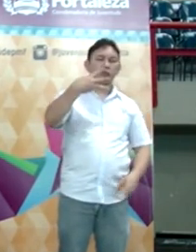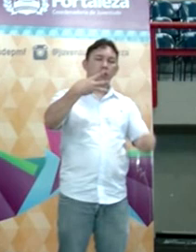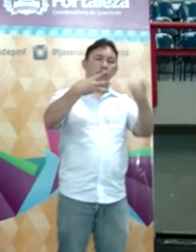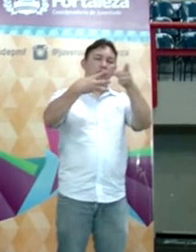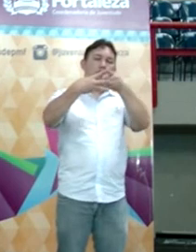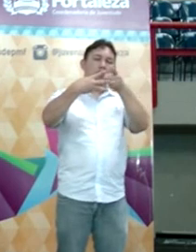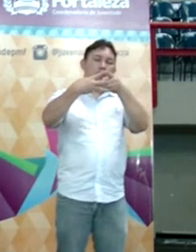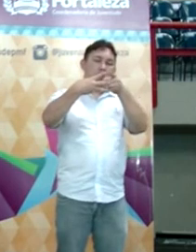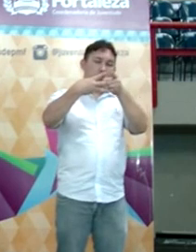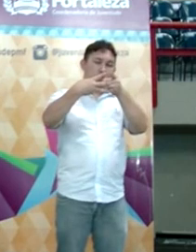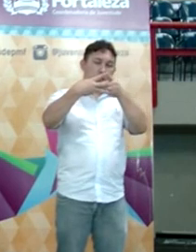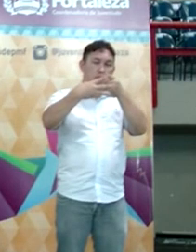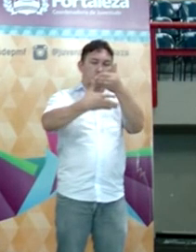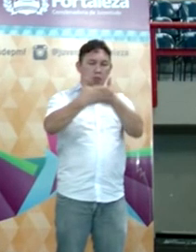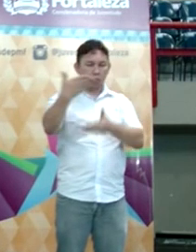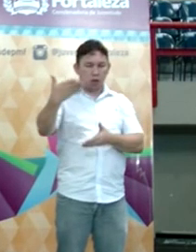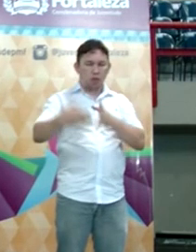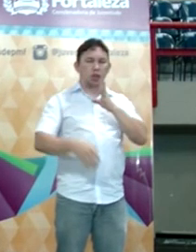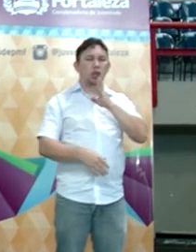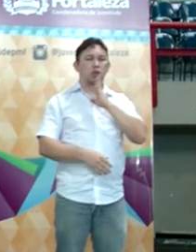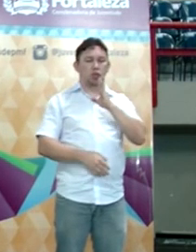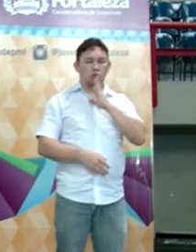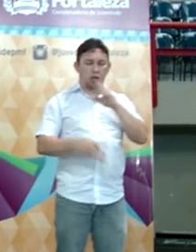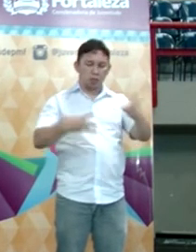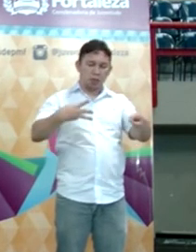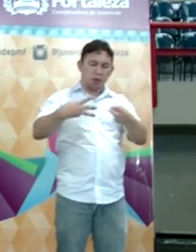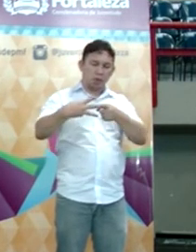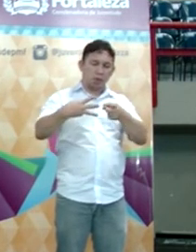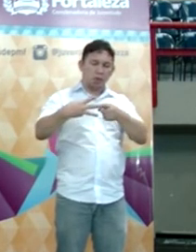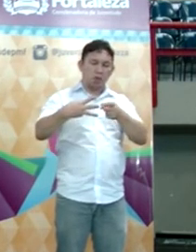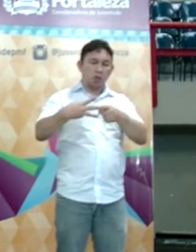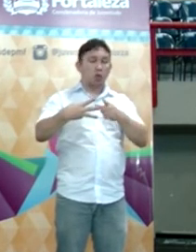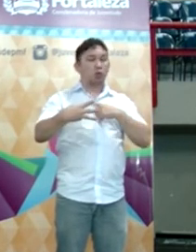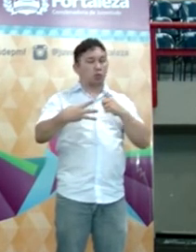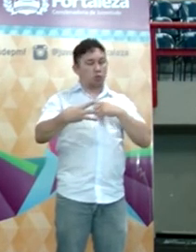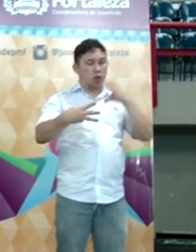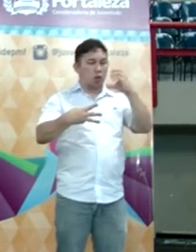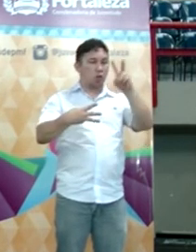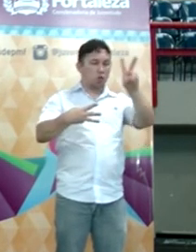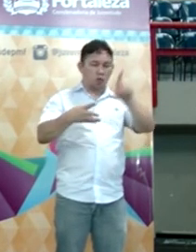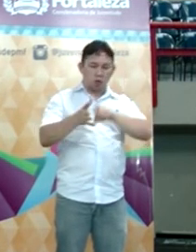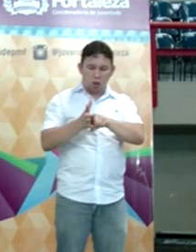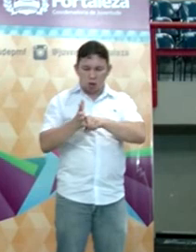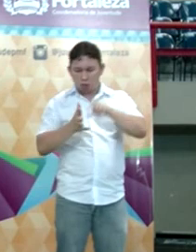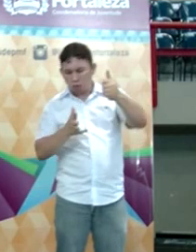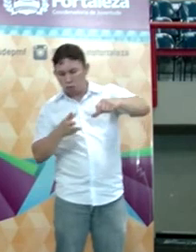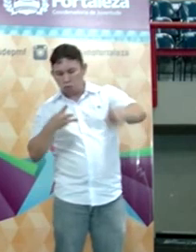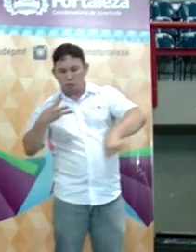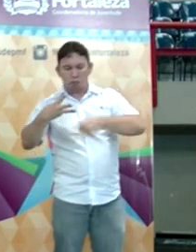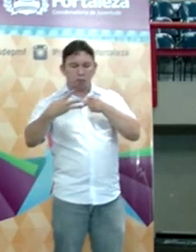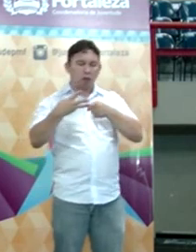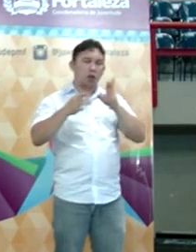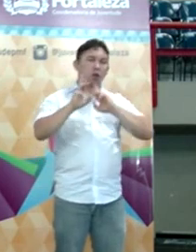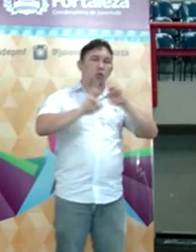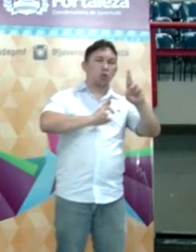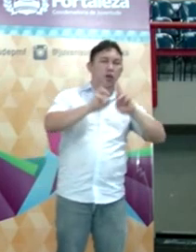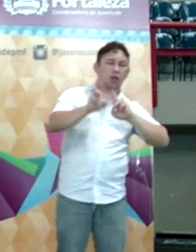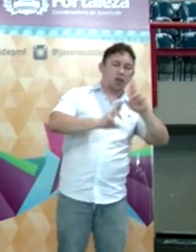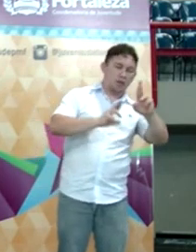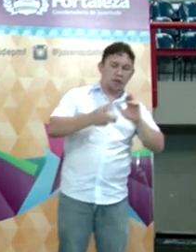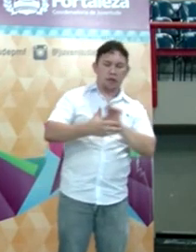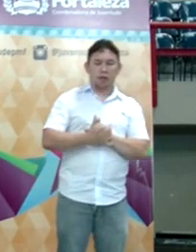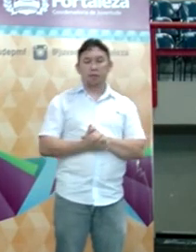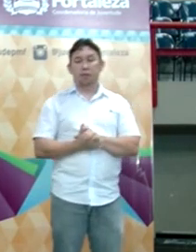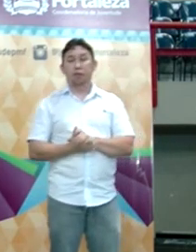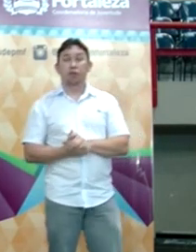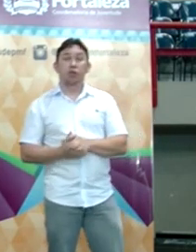são esses? Ele vai passar por uma prova, ele vai passar por um teste de currículo e ele vai passar também por uma entrevista, tá